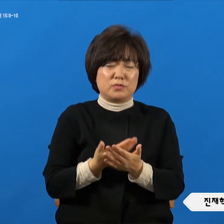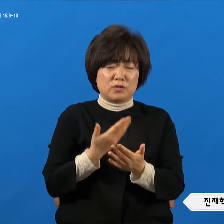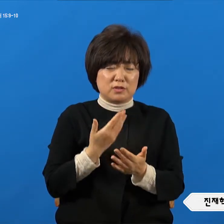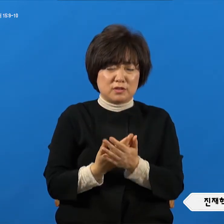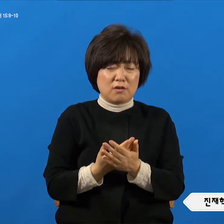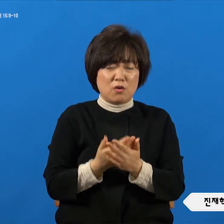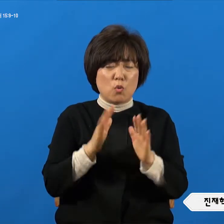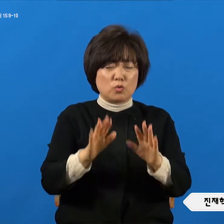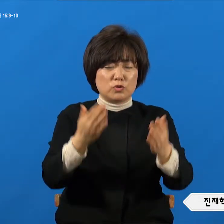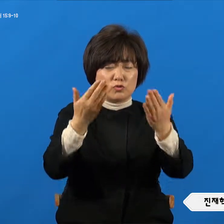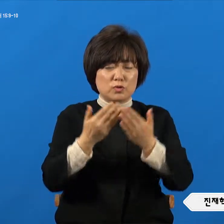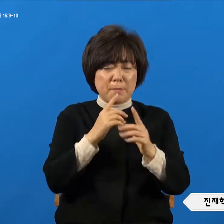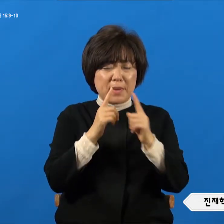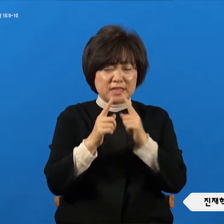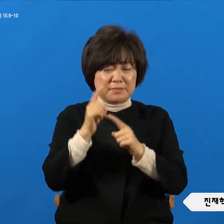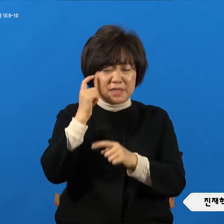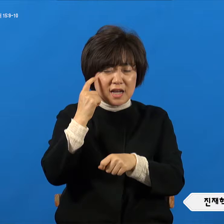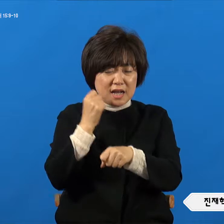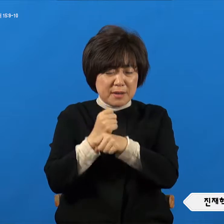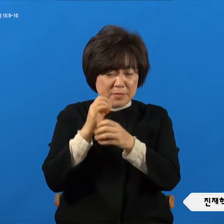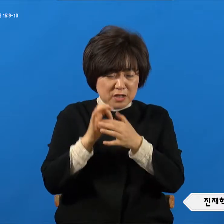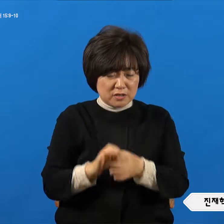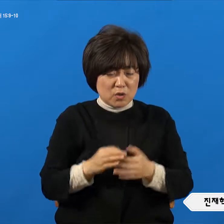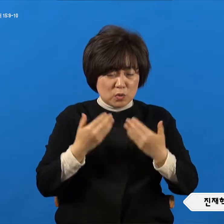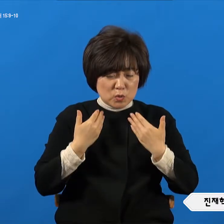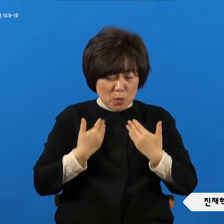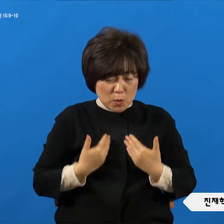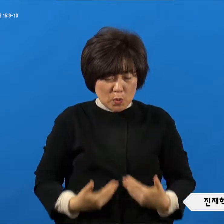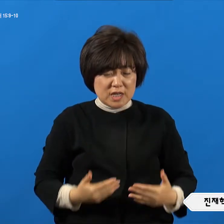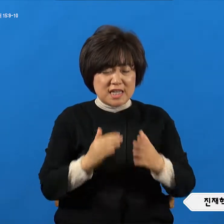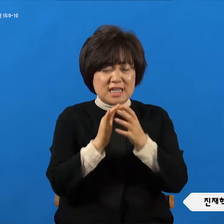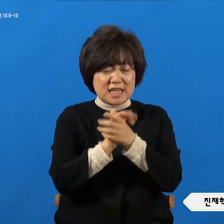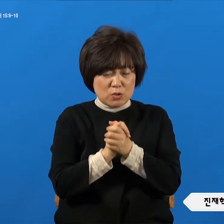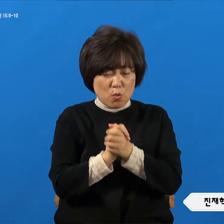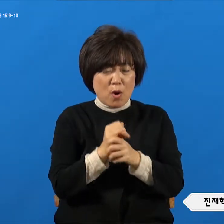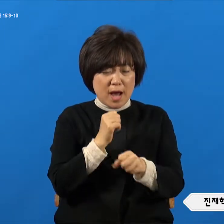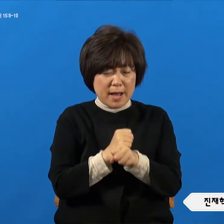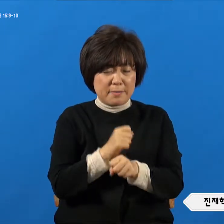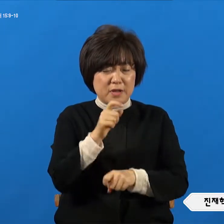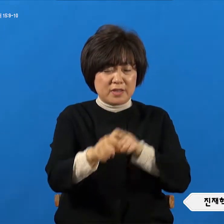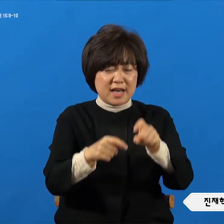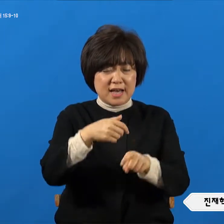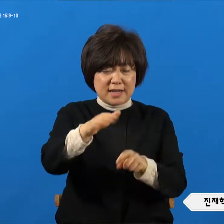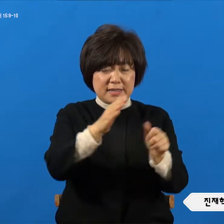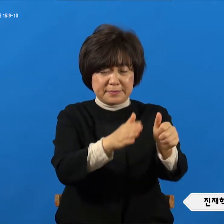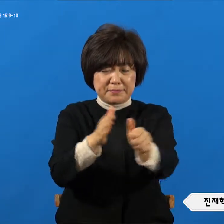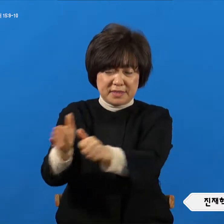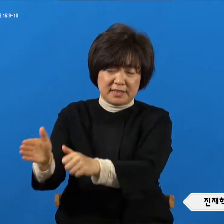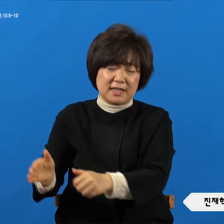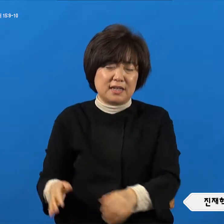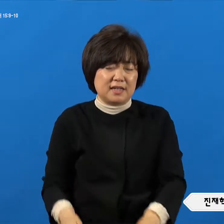말씀 생각하면서 시간 한번 조용히 주님 앞에 기도하며 나아갑니다.